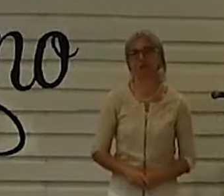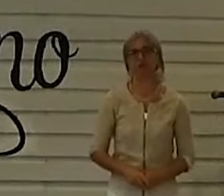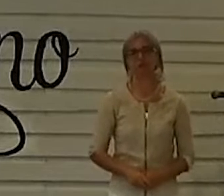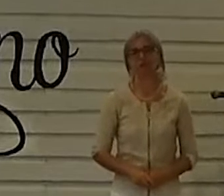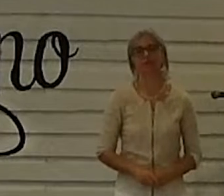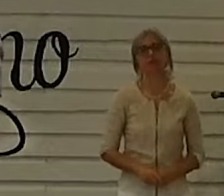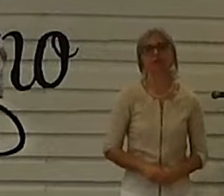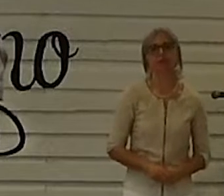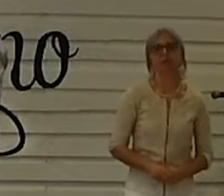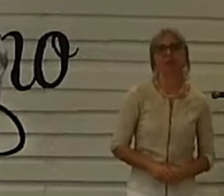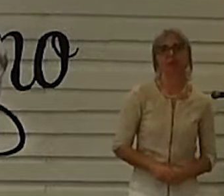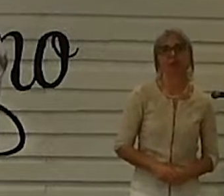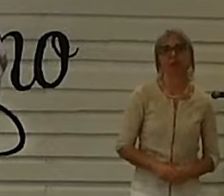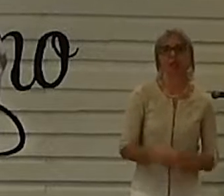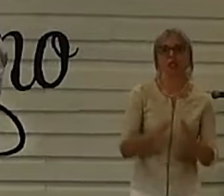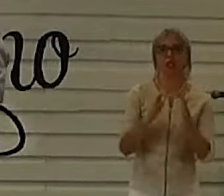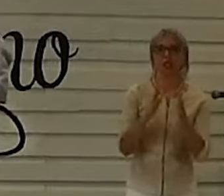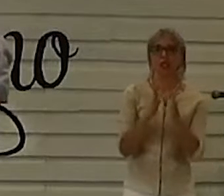la Chiesa